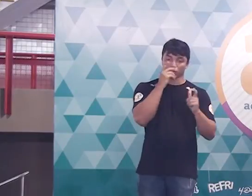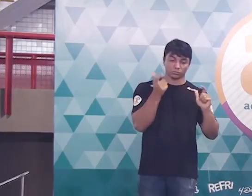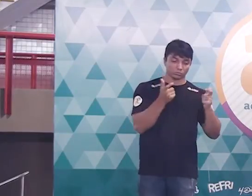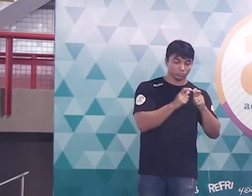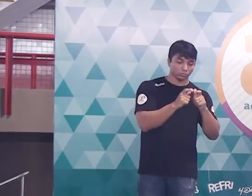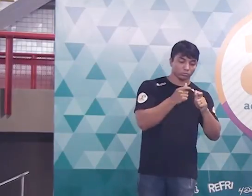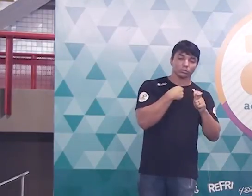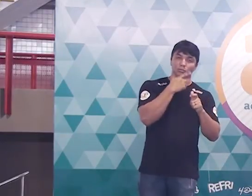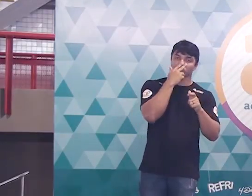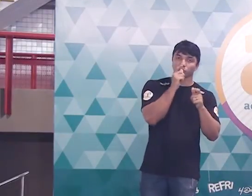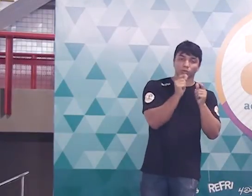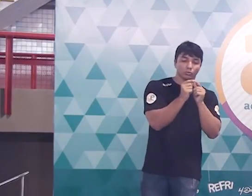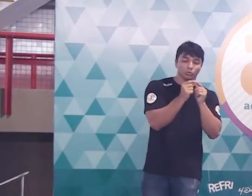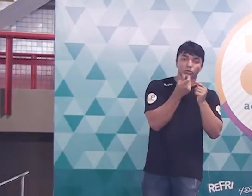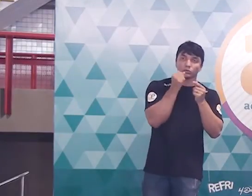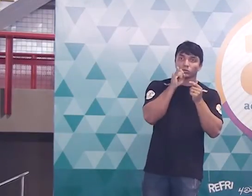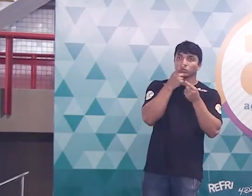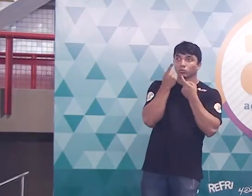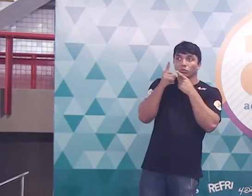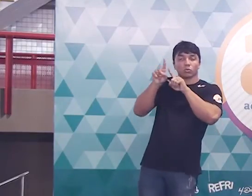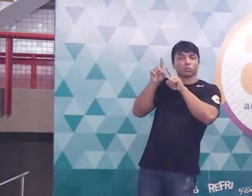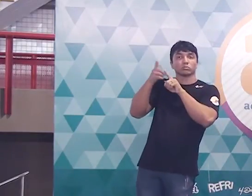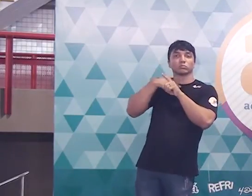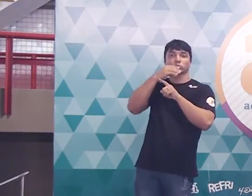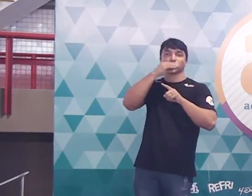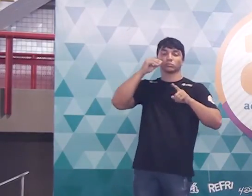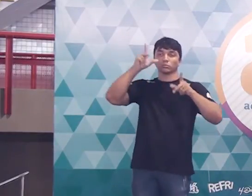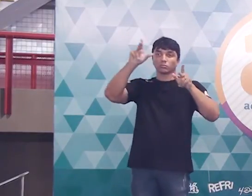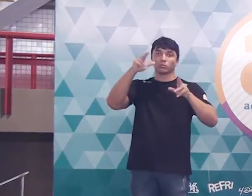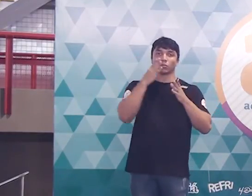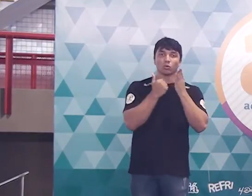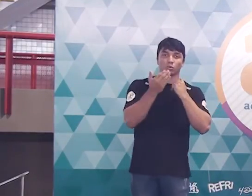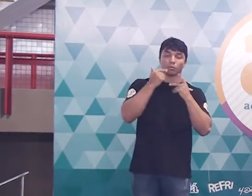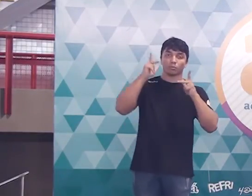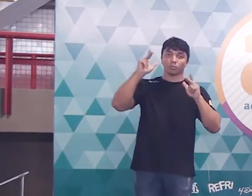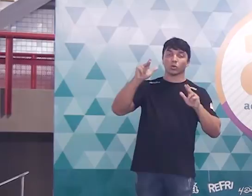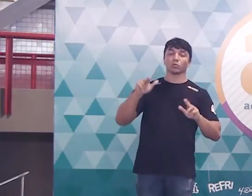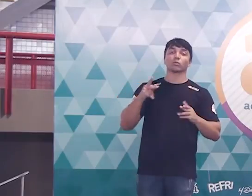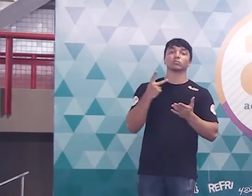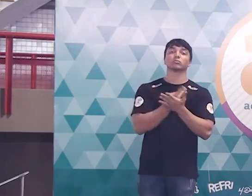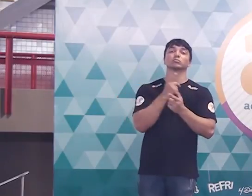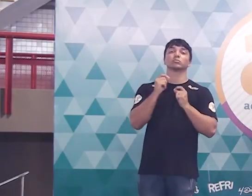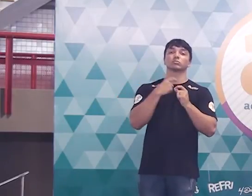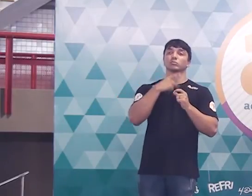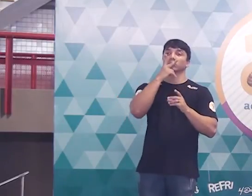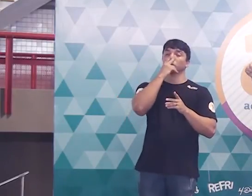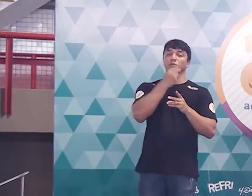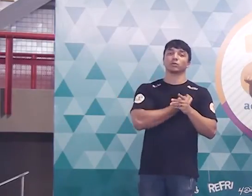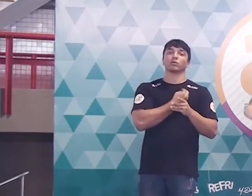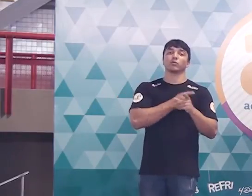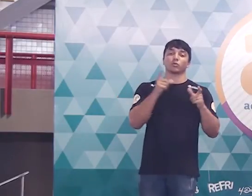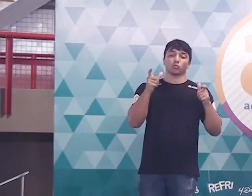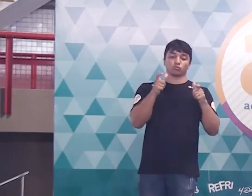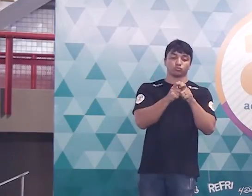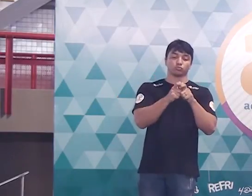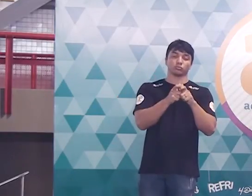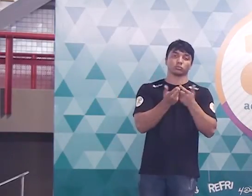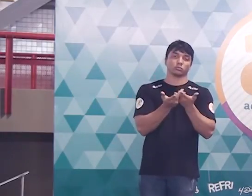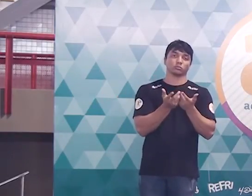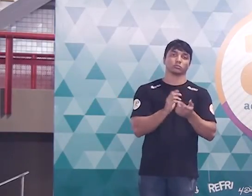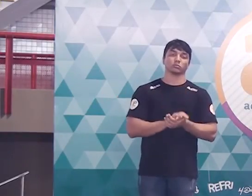larvais competissem com os adultos pelo mesmo tipo de alimento, a taxa de sobrevivência seria o quê?